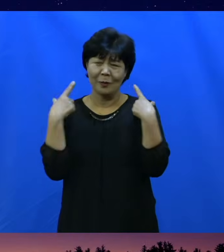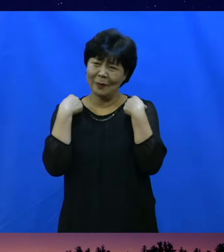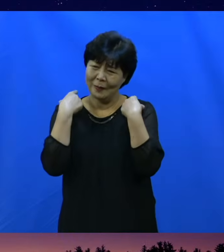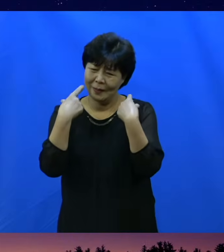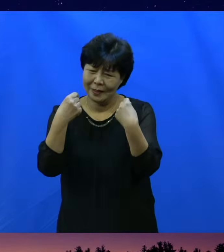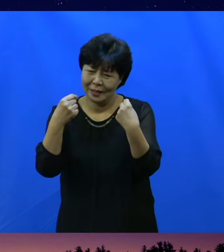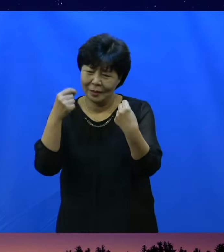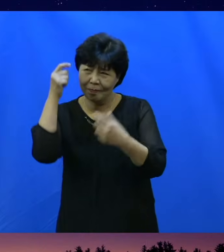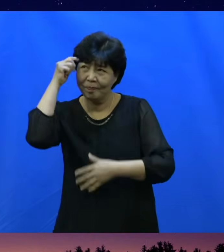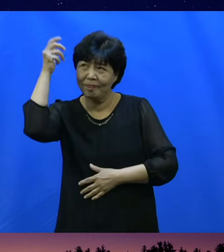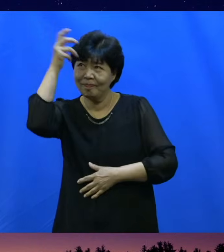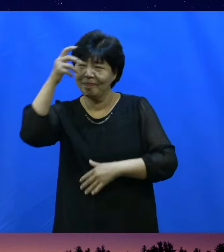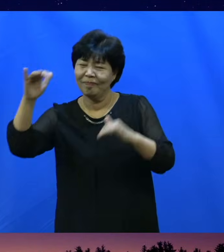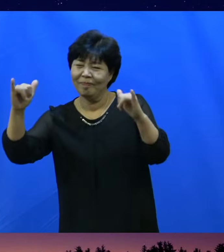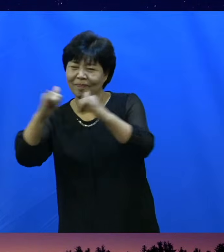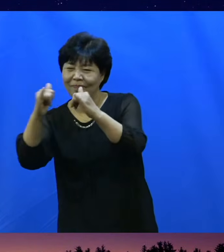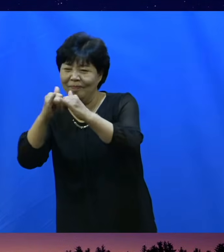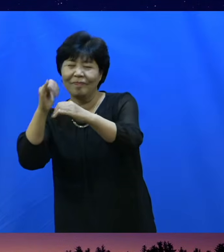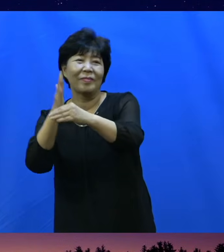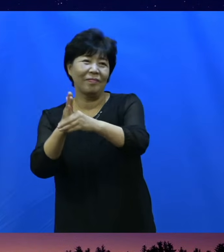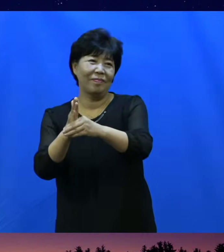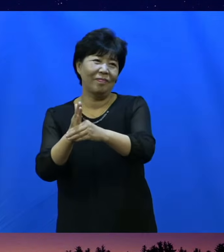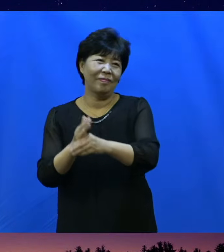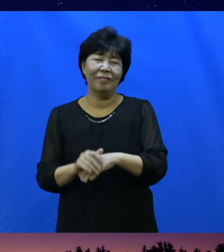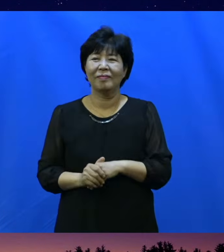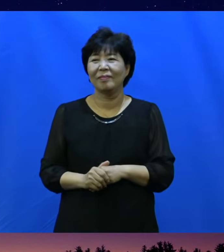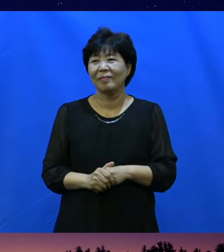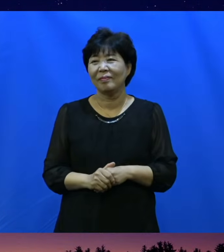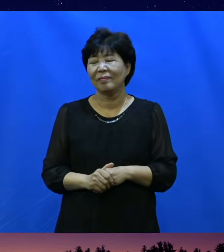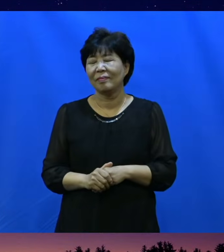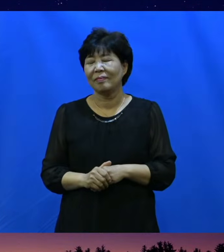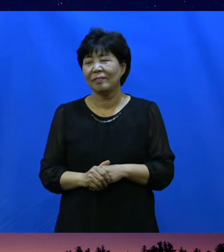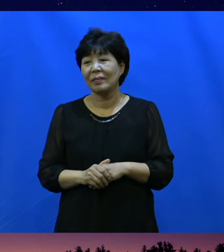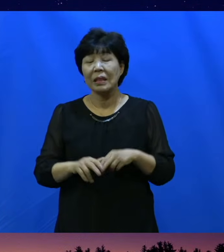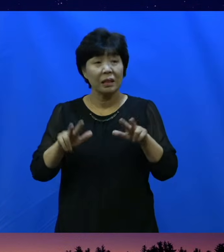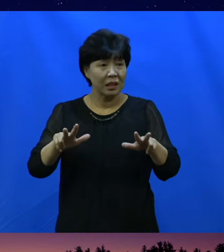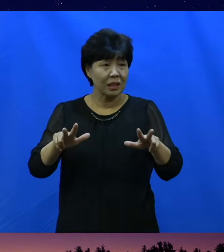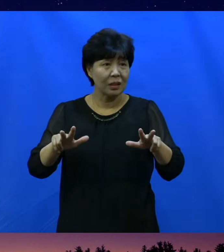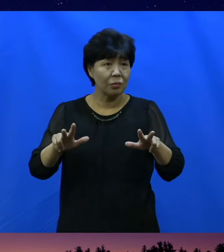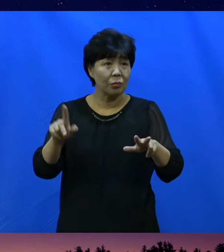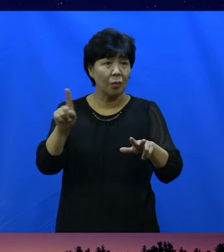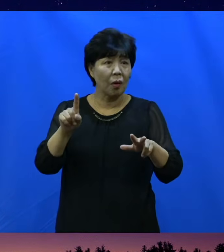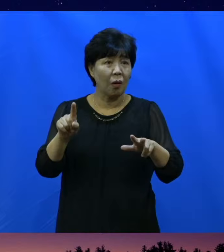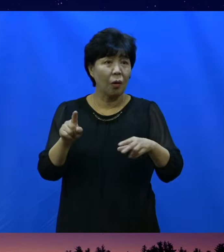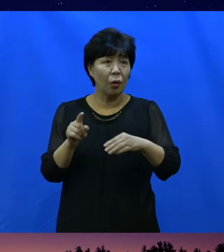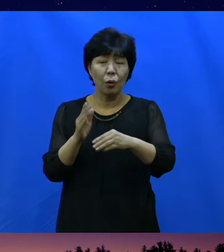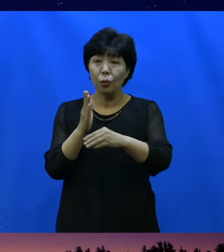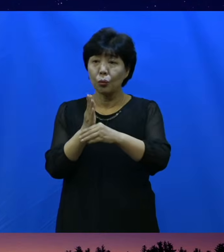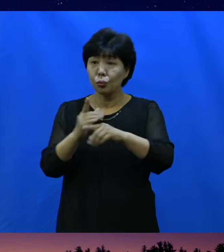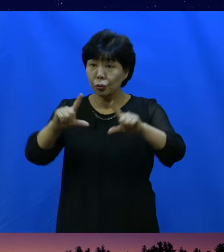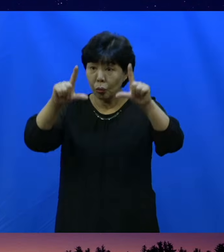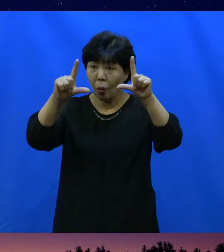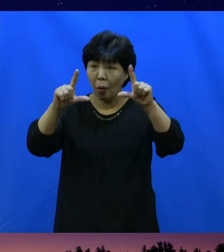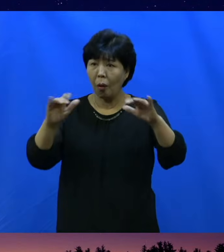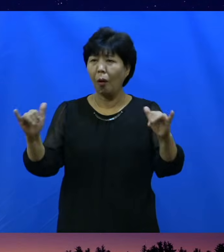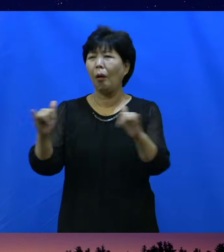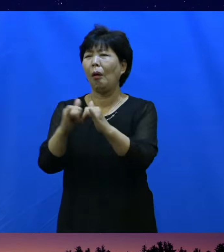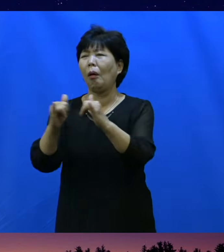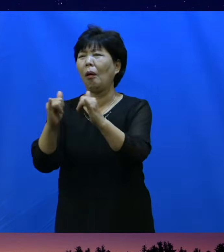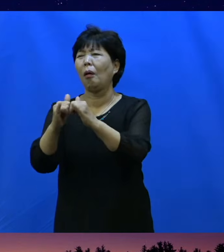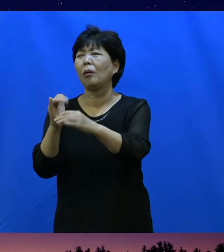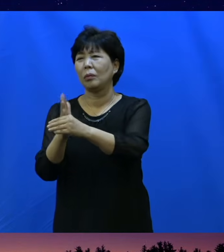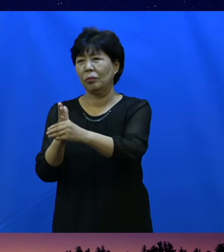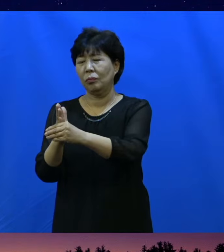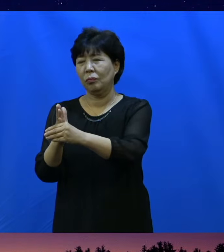지금도 중동에서 이제 좀 치열한 전쟁이 벌어지고 있잖아요. 그런 전쟁이 지금 매일 뉴스에